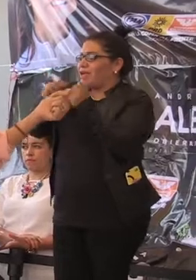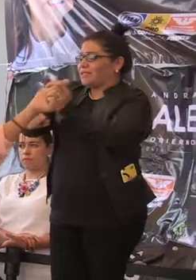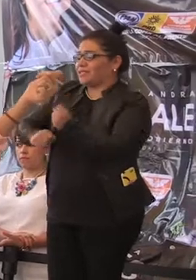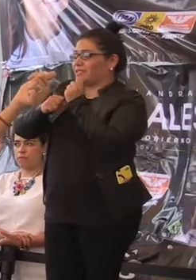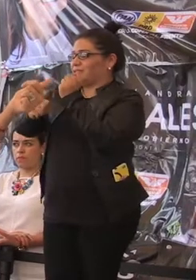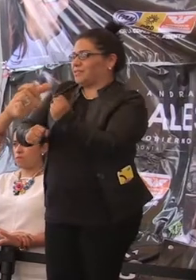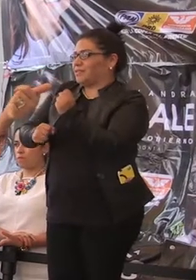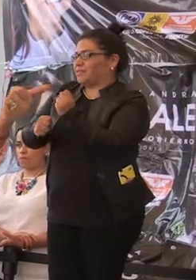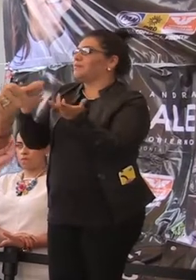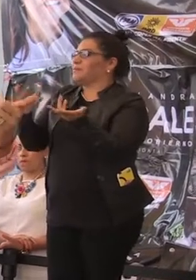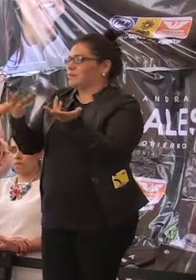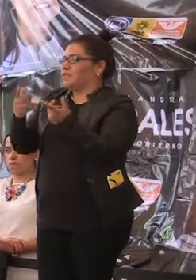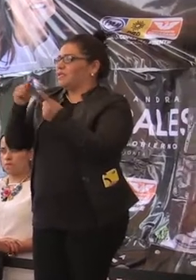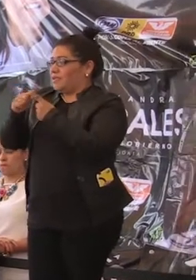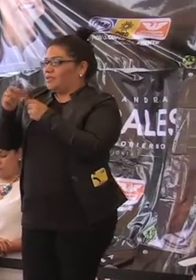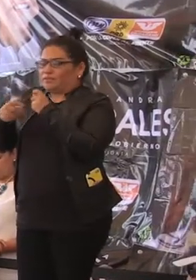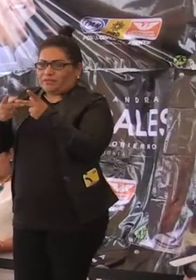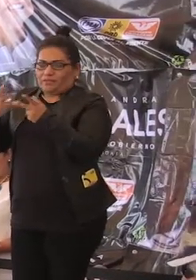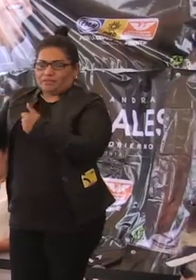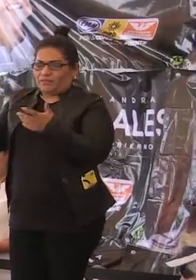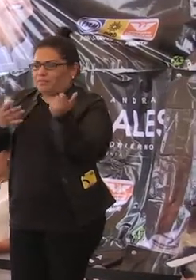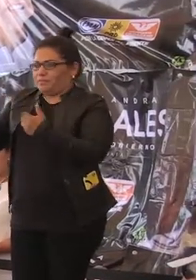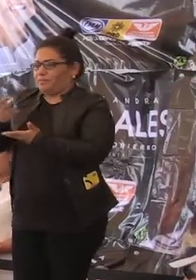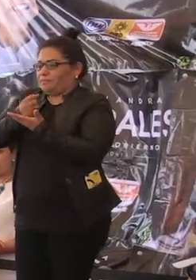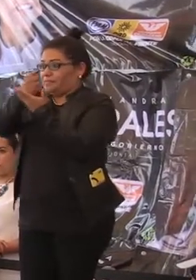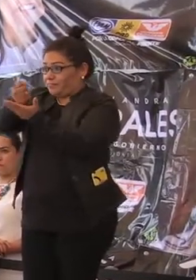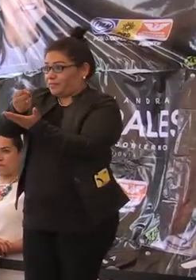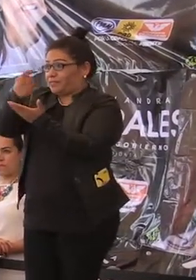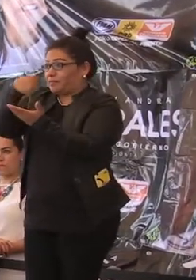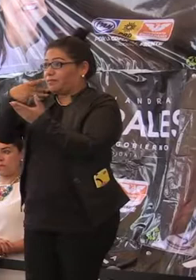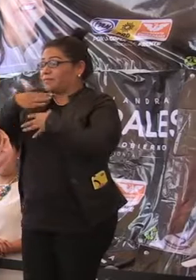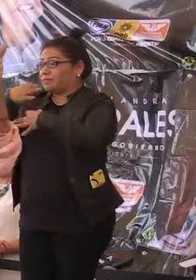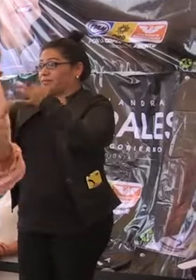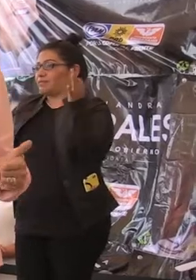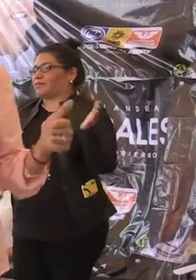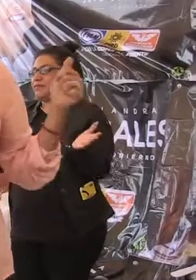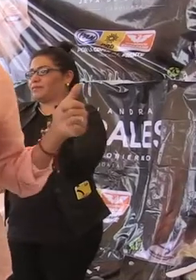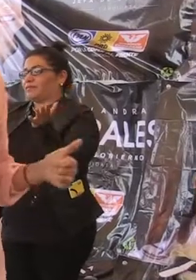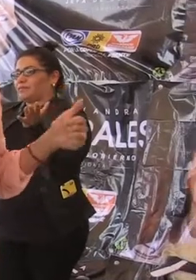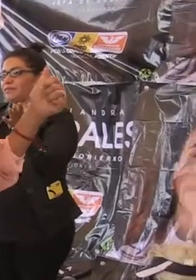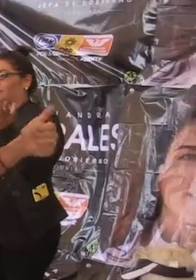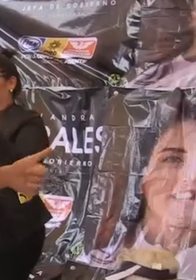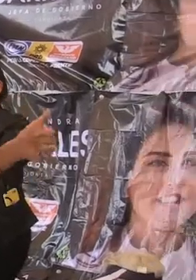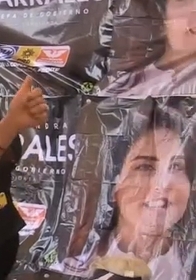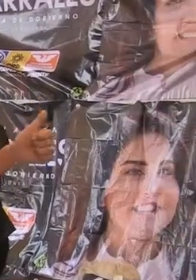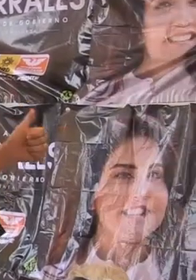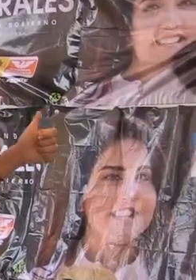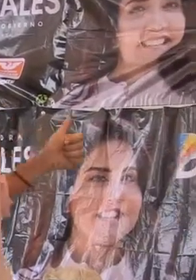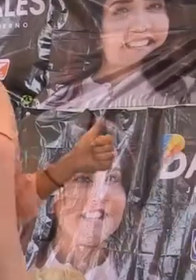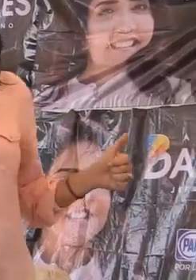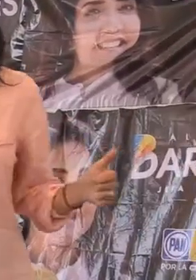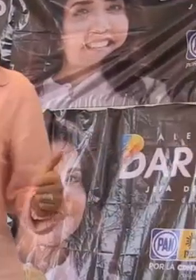está claro qué vamos a hacer. Vamos a traer recurso para promover a la gente que se dedique al turismo